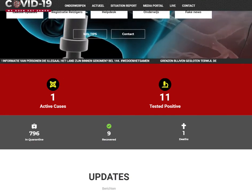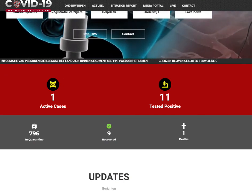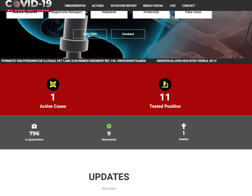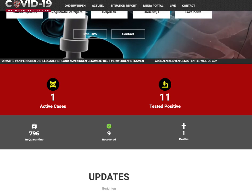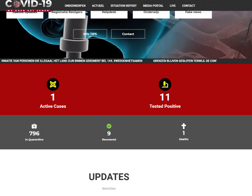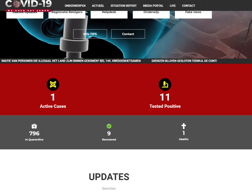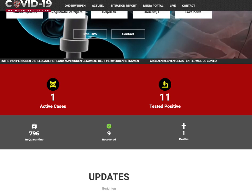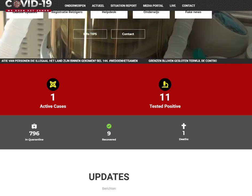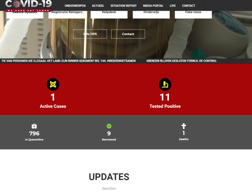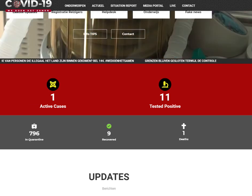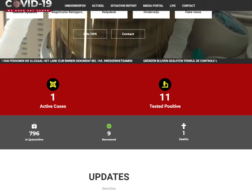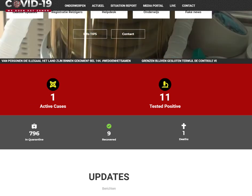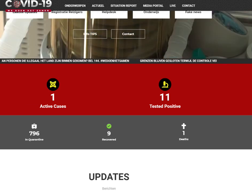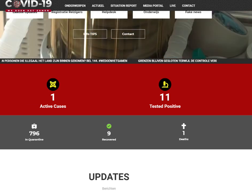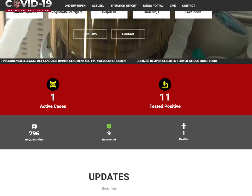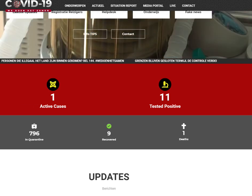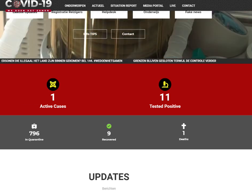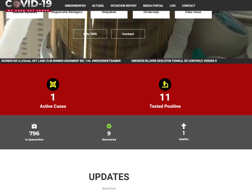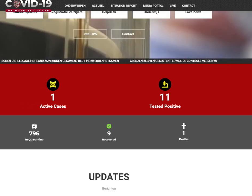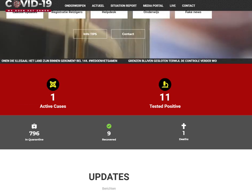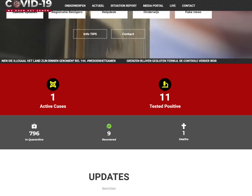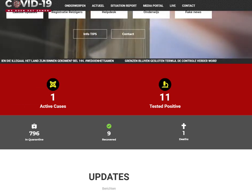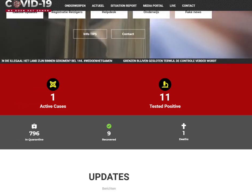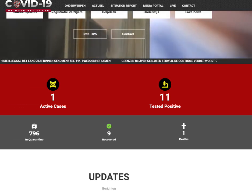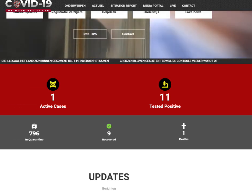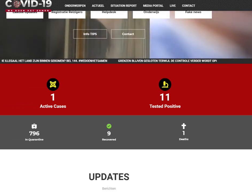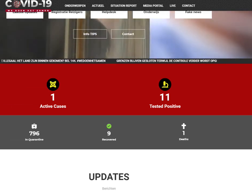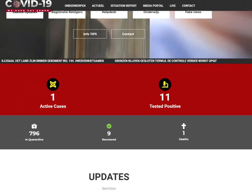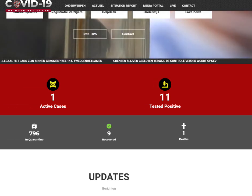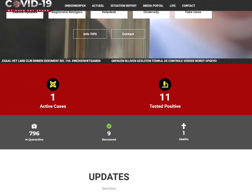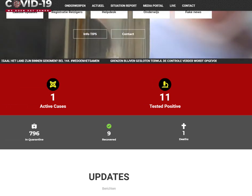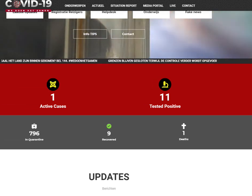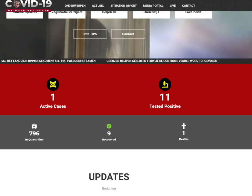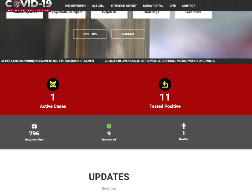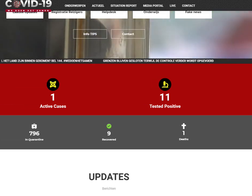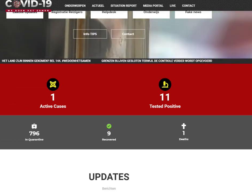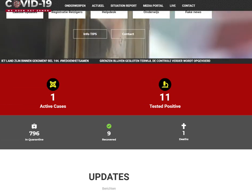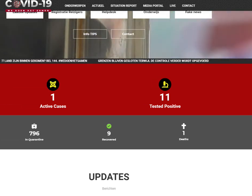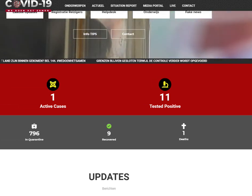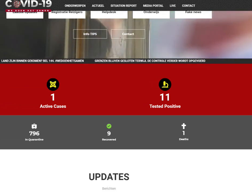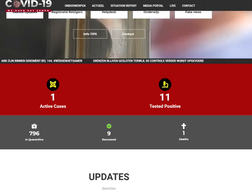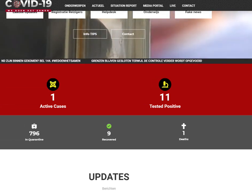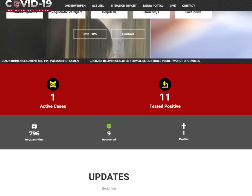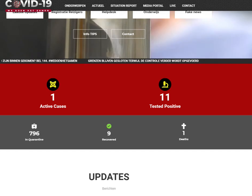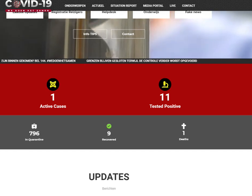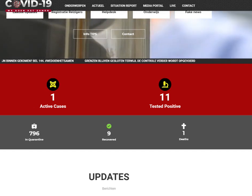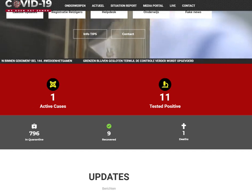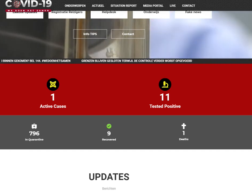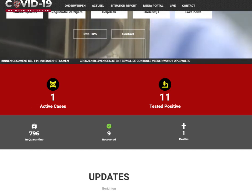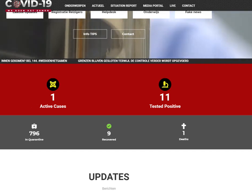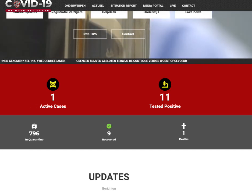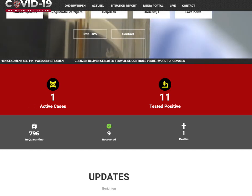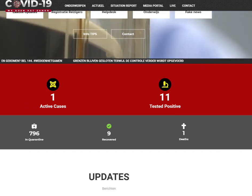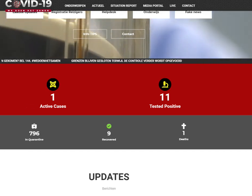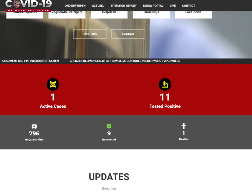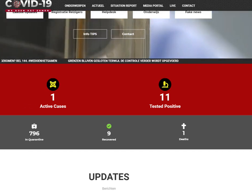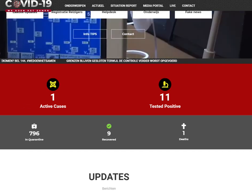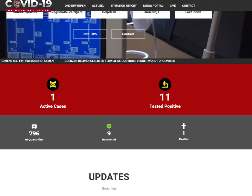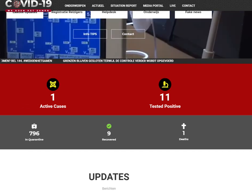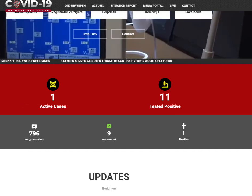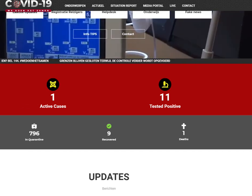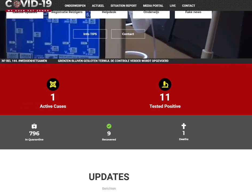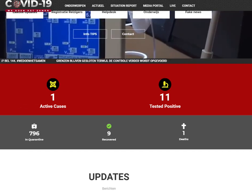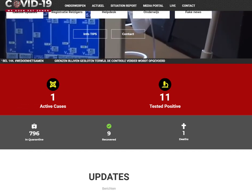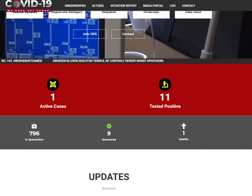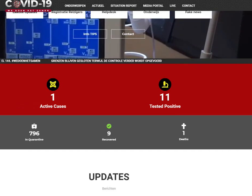De teller die een hele tijd op 10 stond, is naar 11 gegaan, omdat een illegale Braziliaan positief getest is. En hij